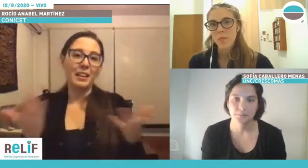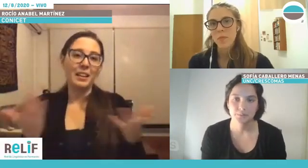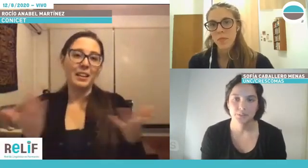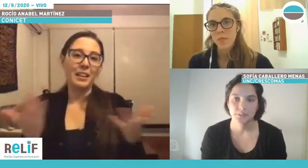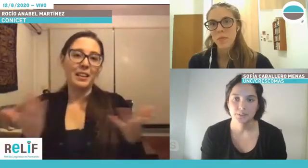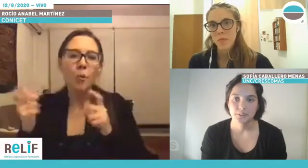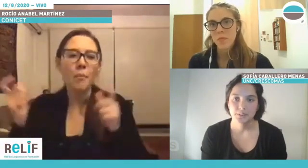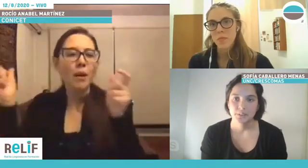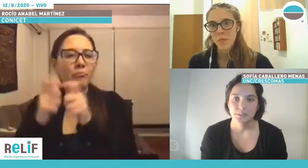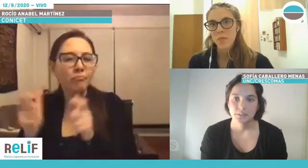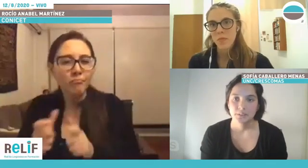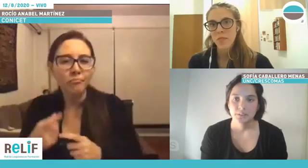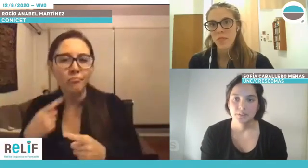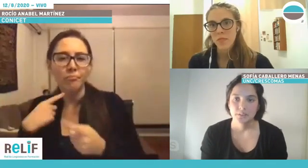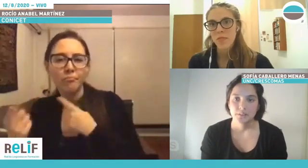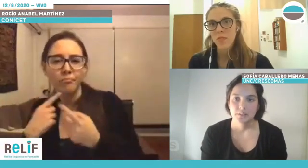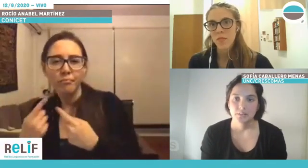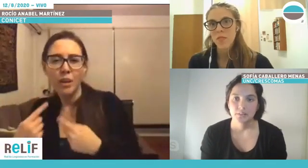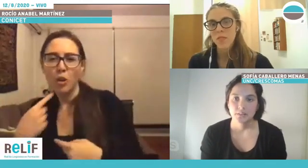trabajo.